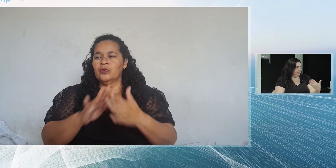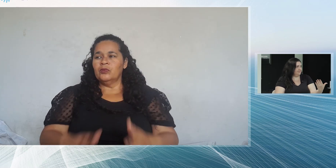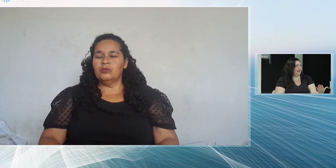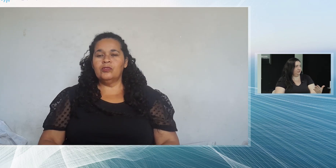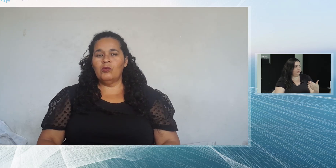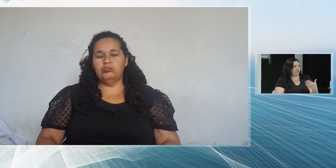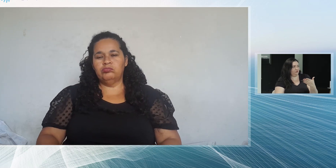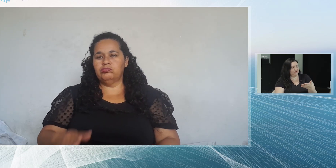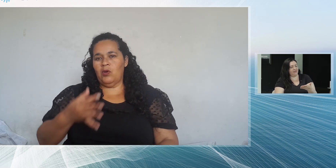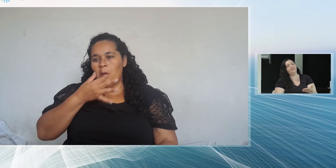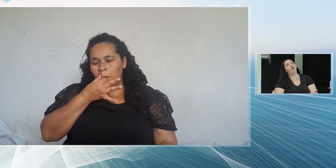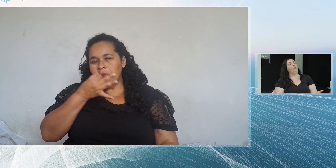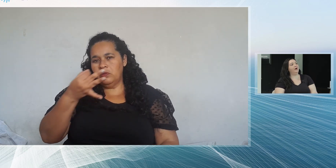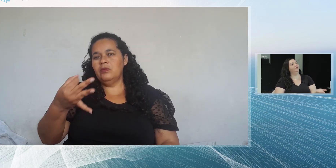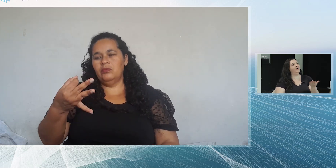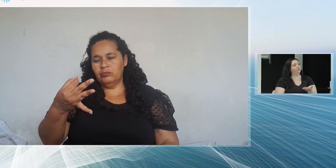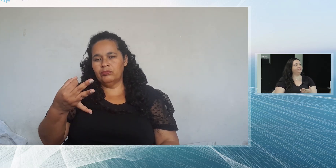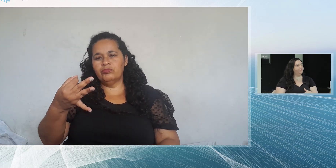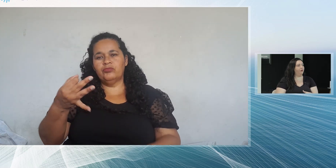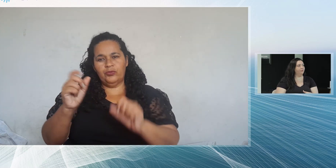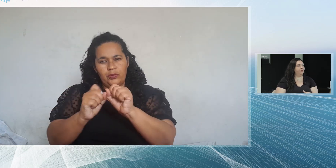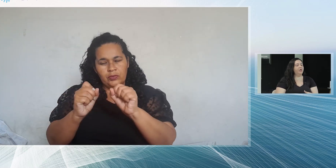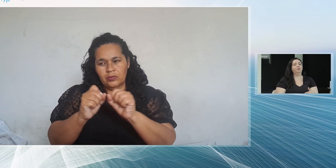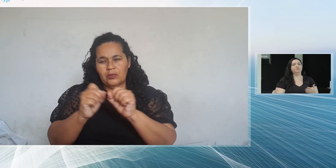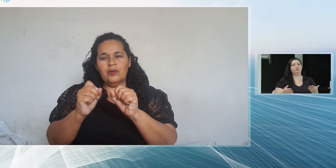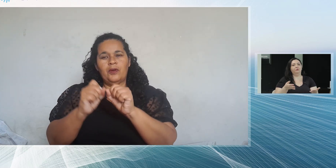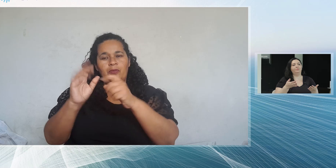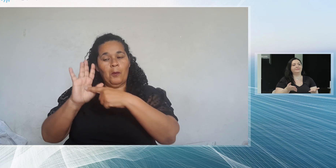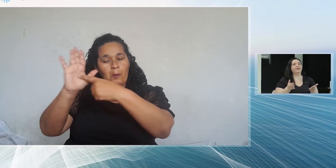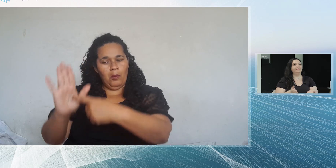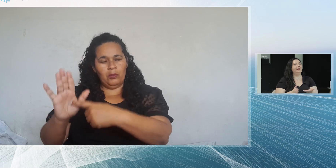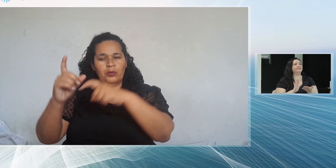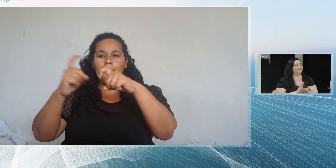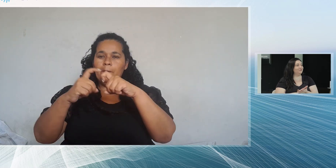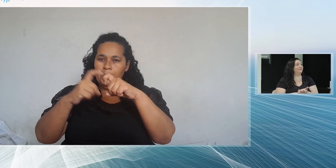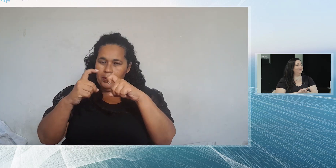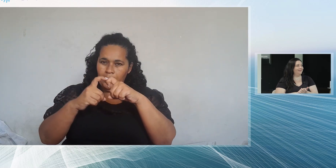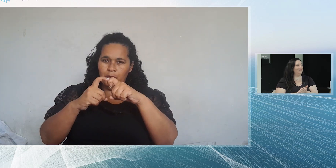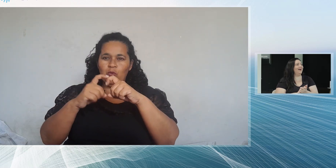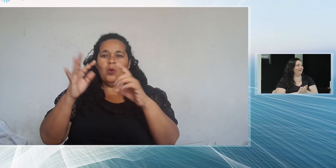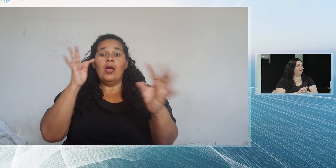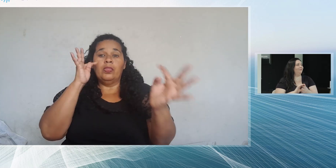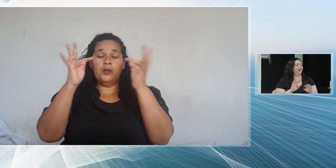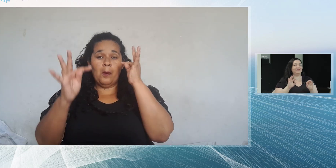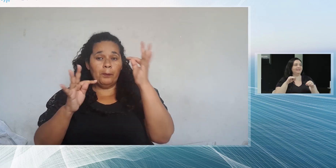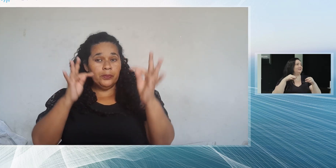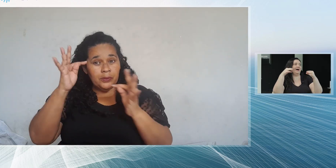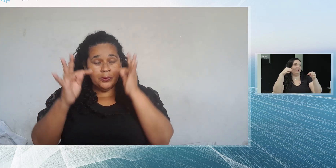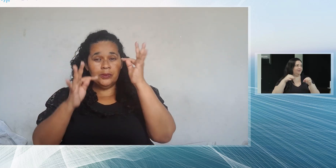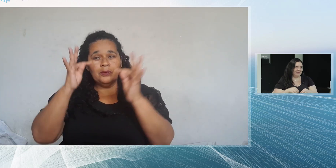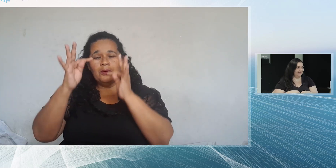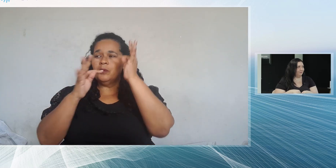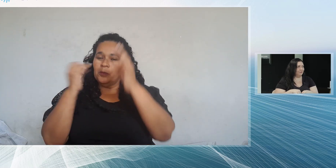questão de aprendizagem, a gente sugere. Quando vai no psicólogo, e o psicólogo percebe, essa pessoa tem TDAH e a dificuldade na